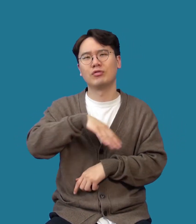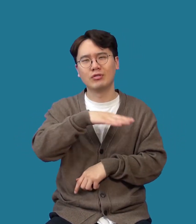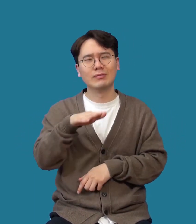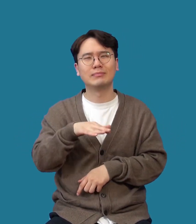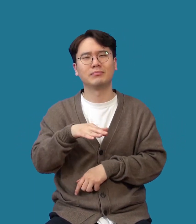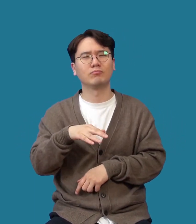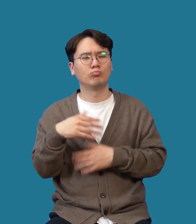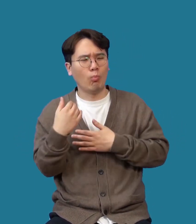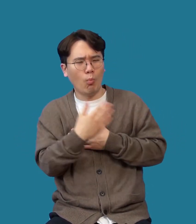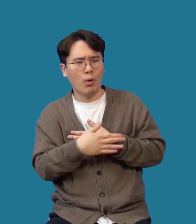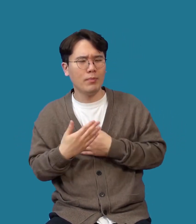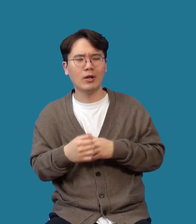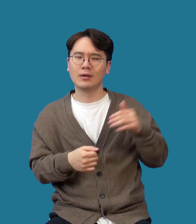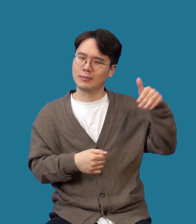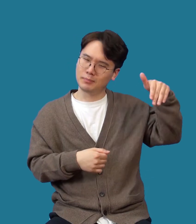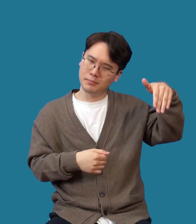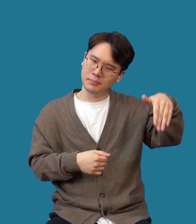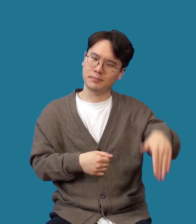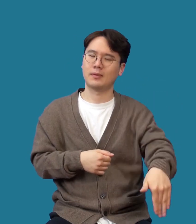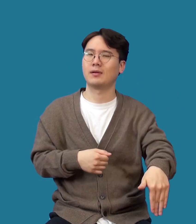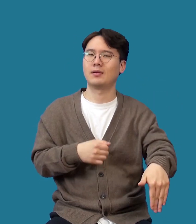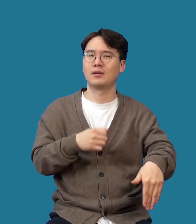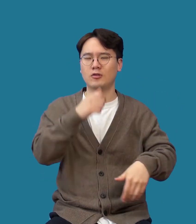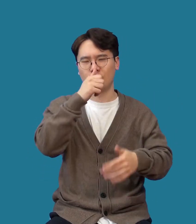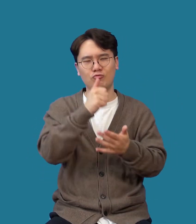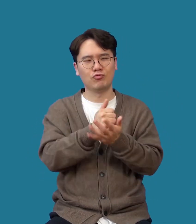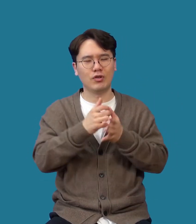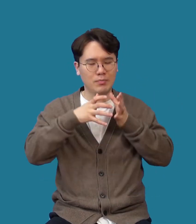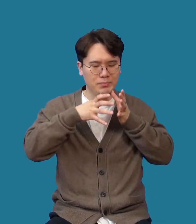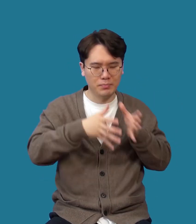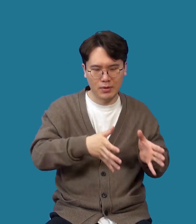변질되고 아주 빼딱한 존재가 되어버렸습니다.